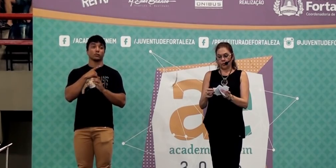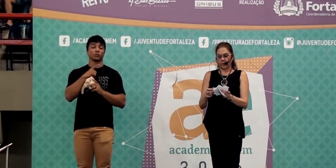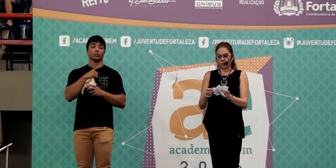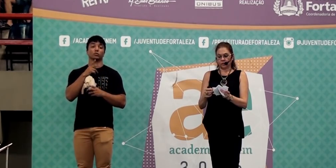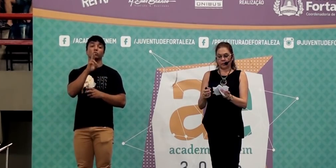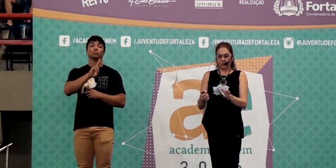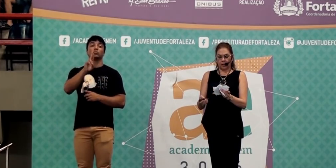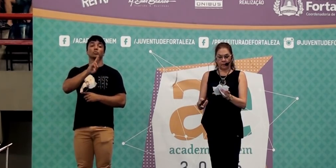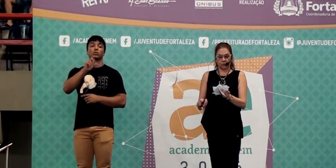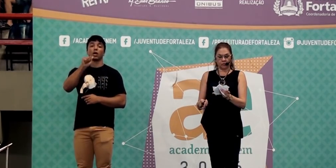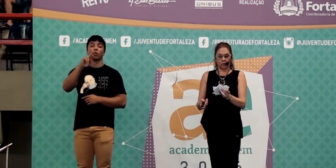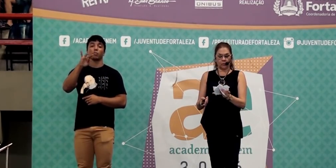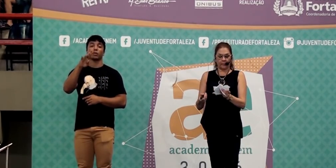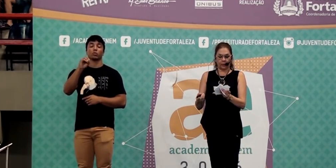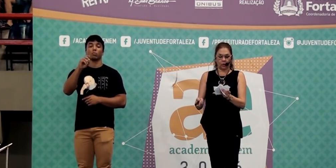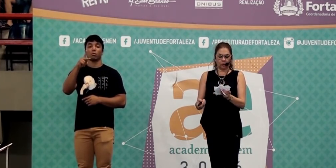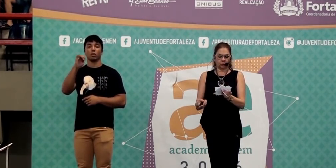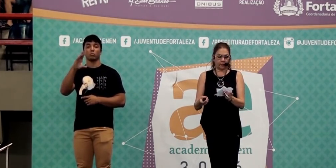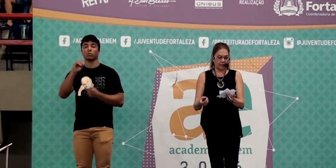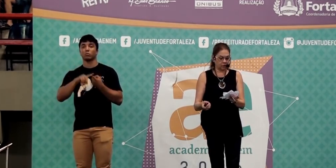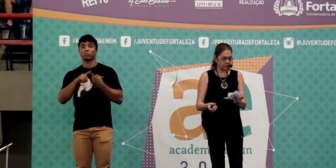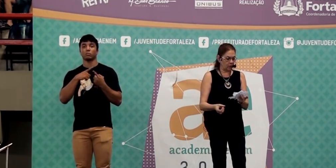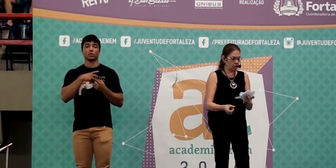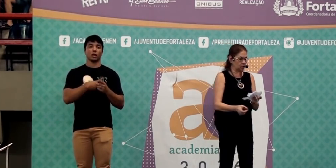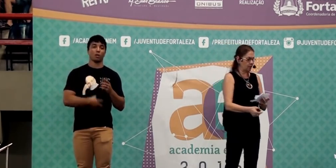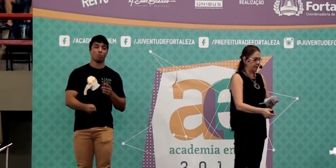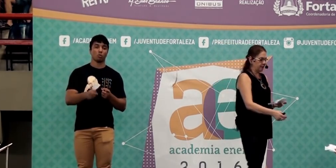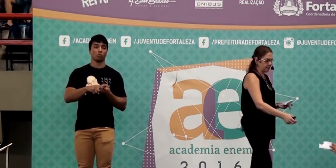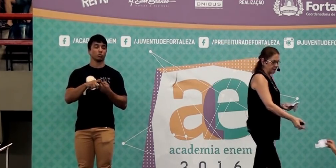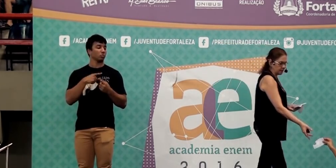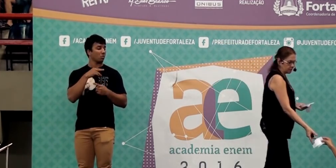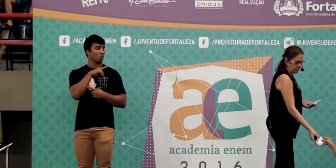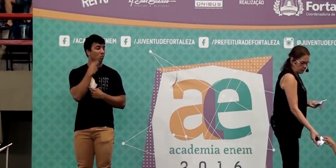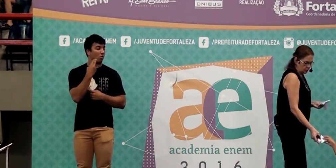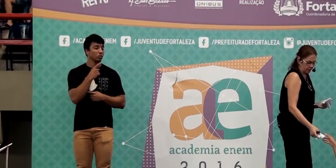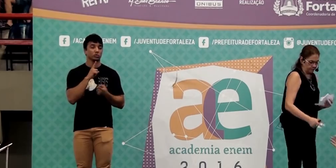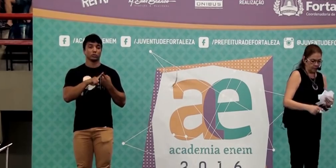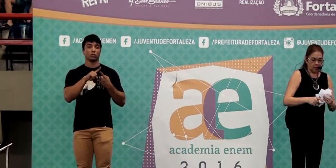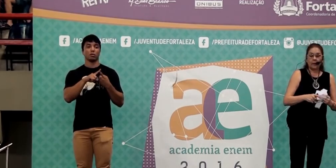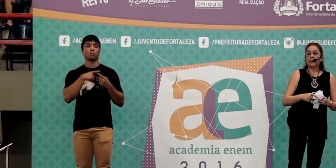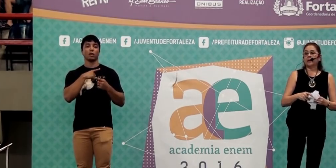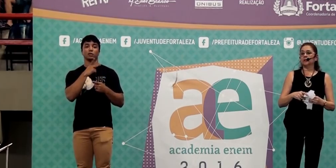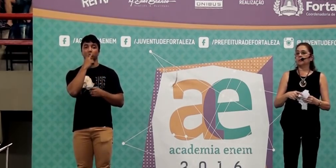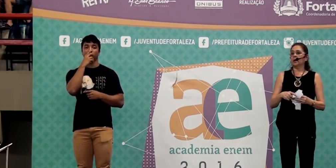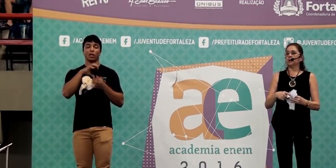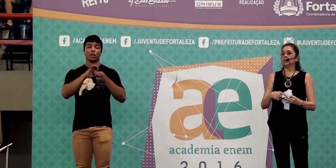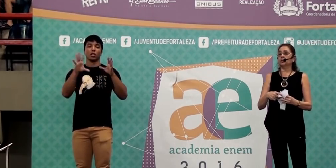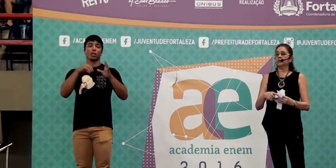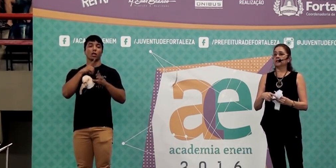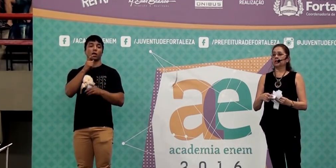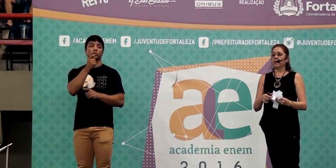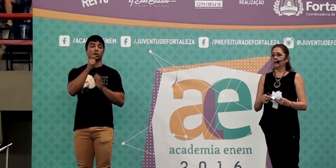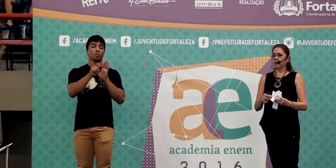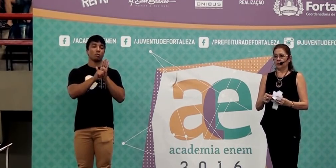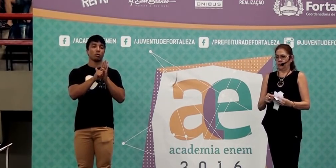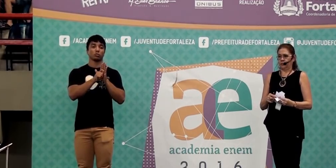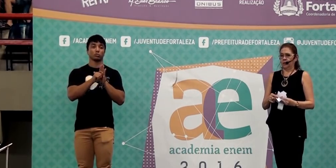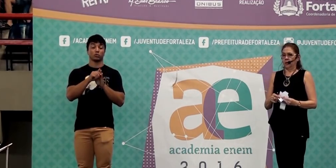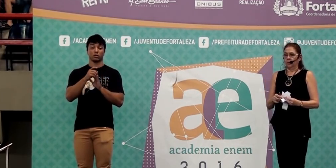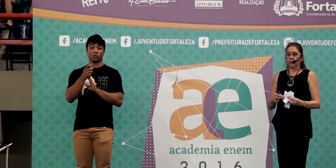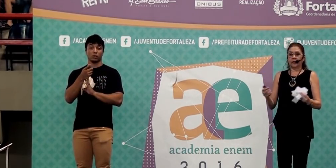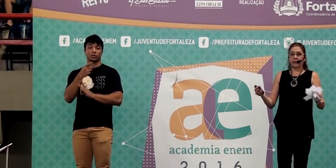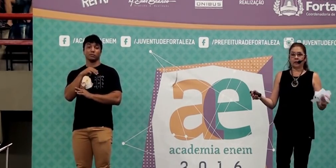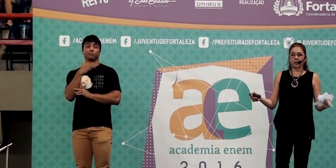os argumentos polêmicos, como aborto, pena de morte ou legalização da maconha? Pena de morte não uso de jeito